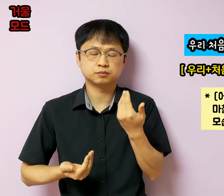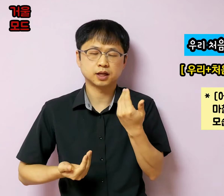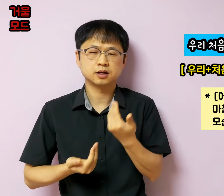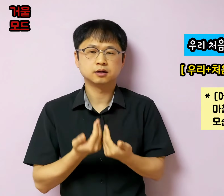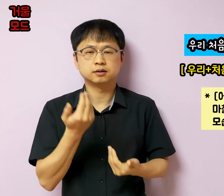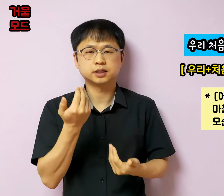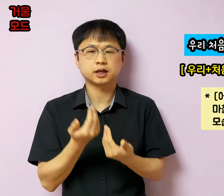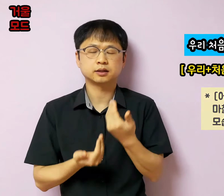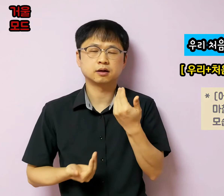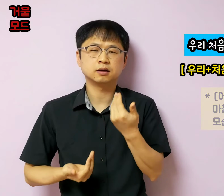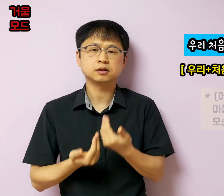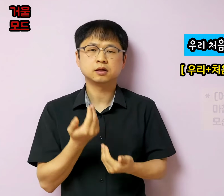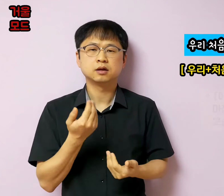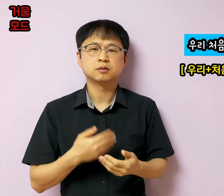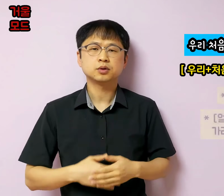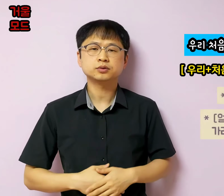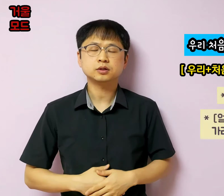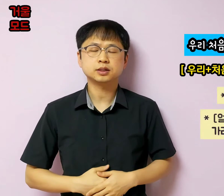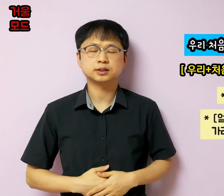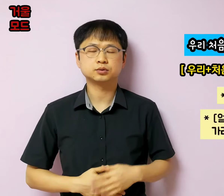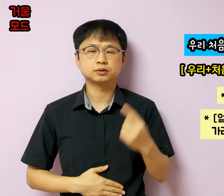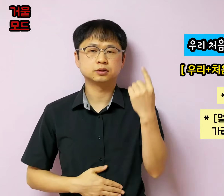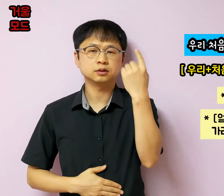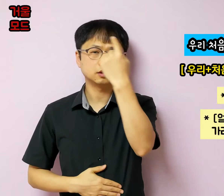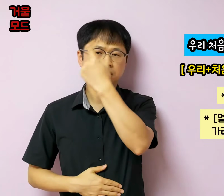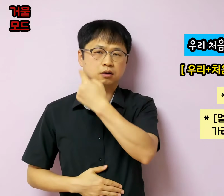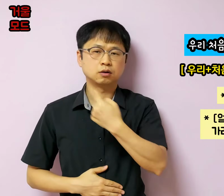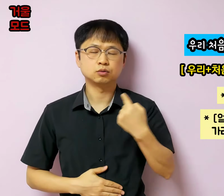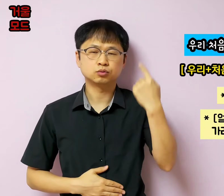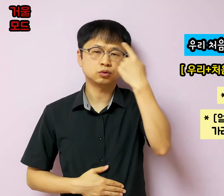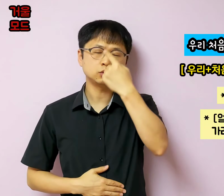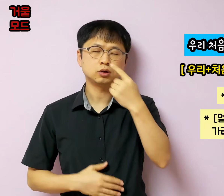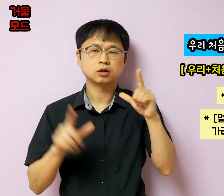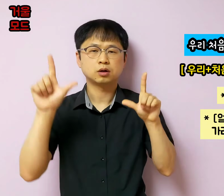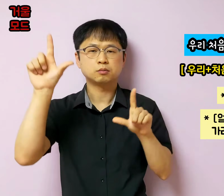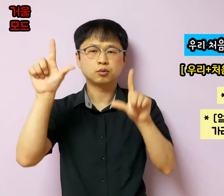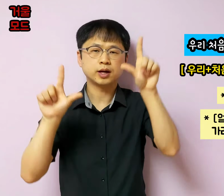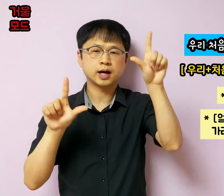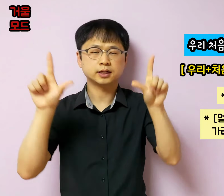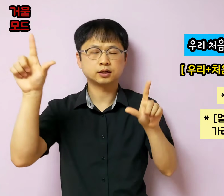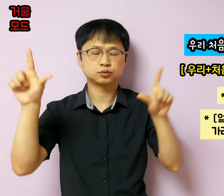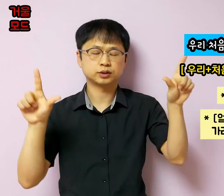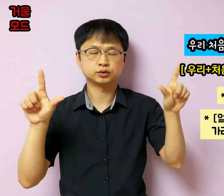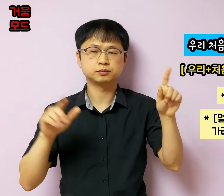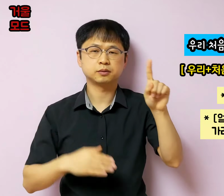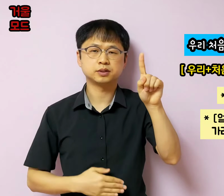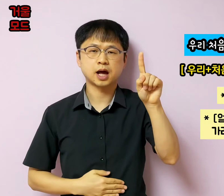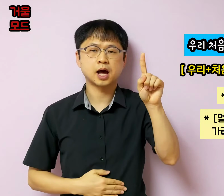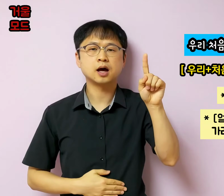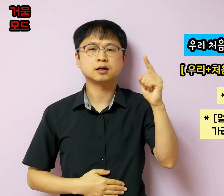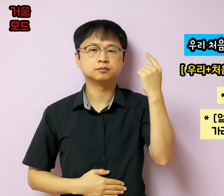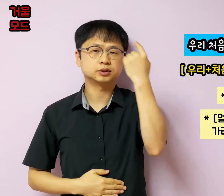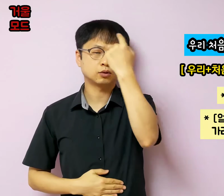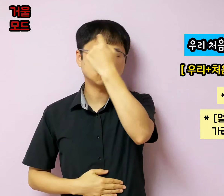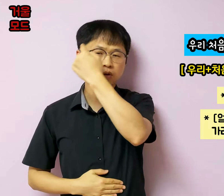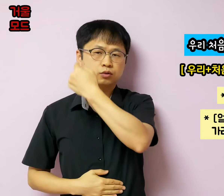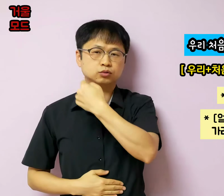수어입니다. 어색했던. 표정이라는 수어는 얼굴 모양이라는 수어 해주시면 됩니다. 검지로 얼굴